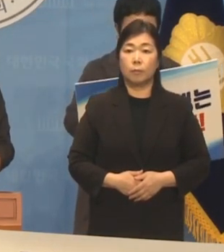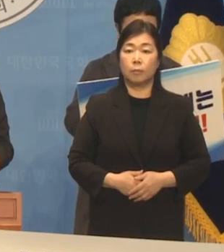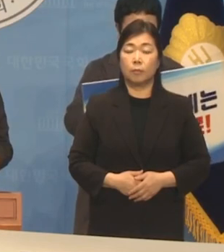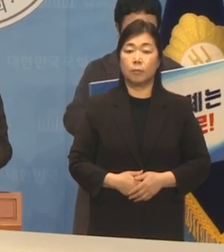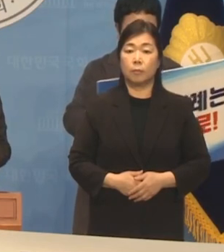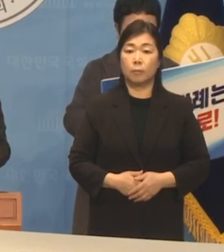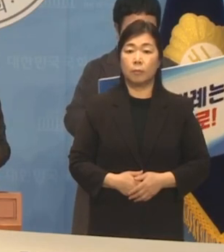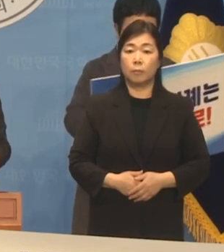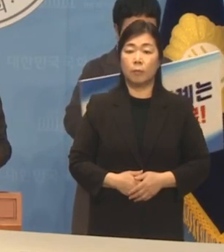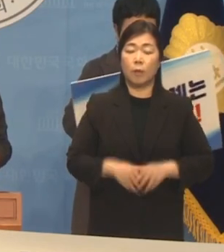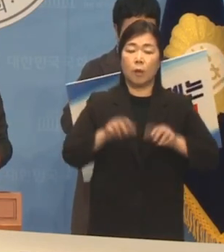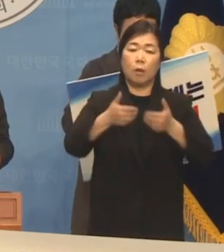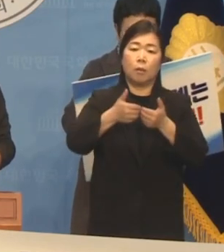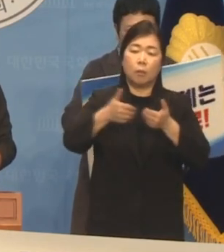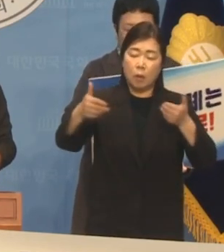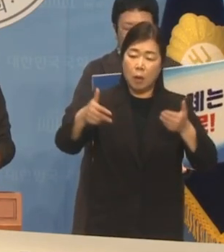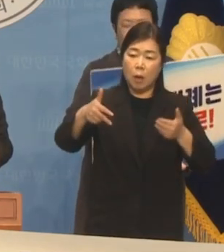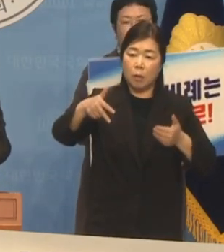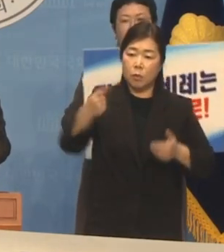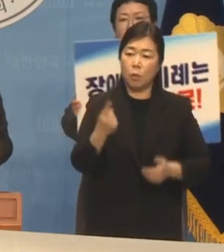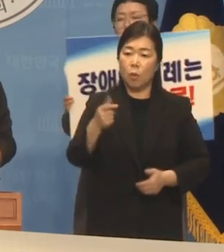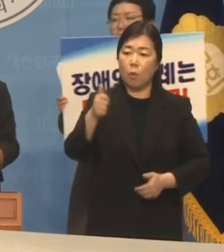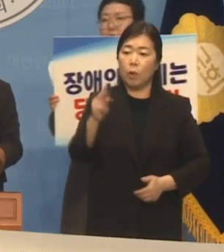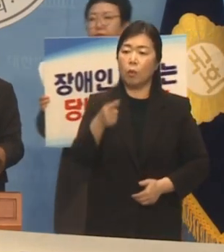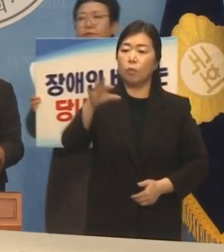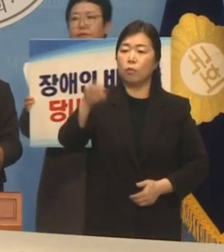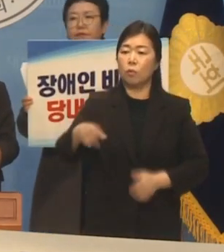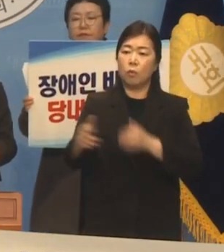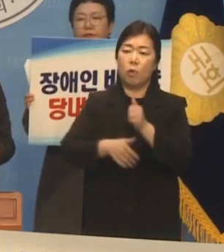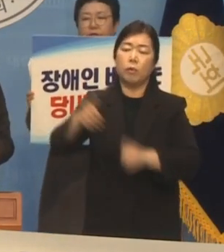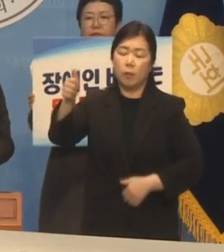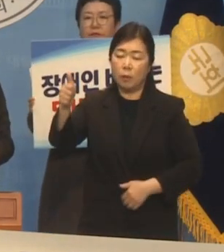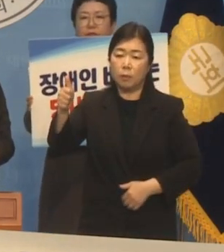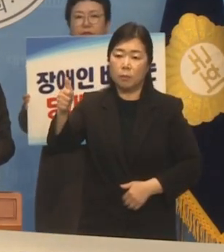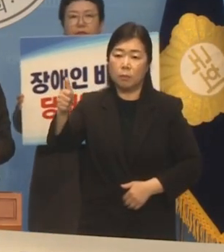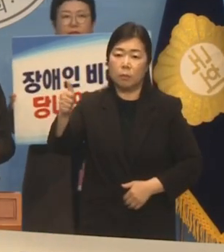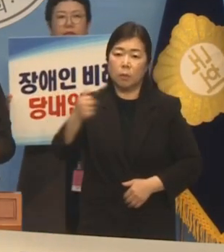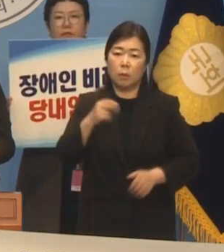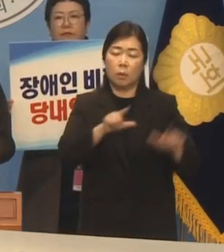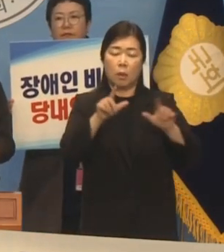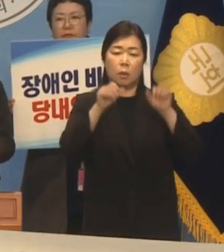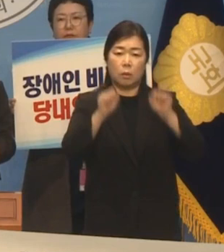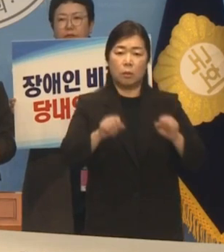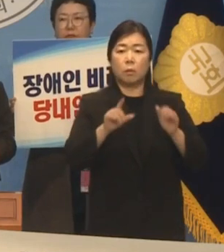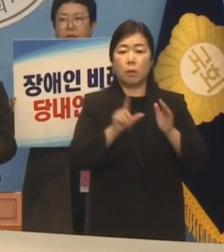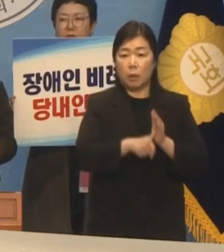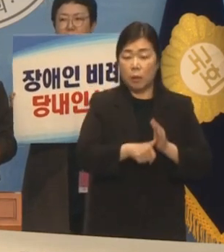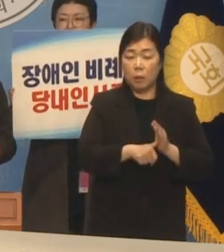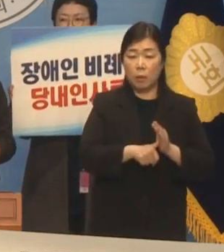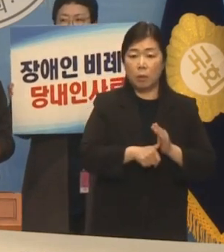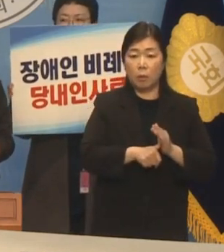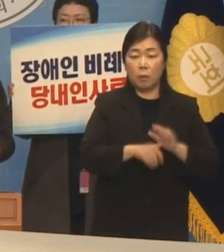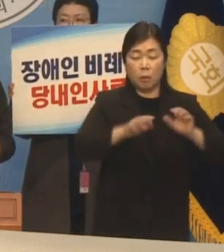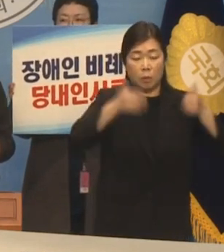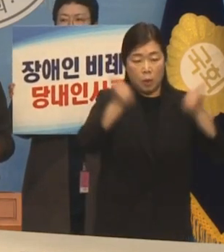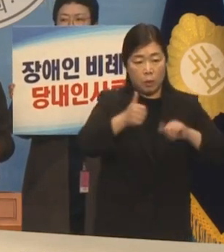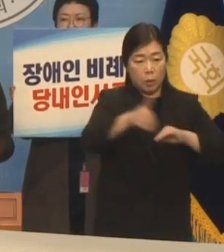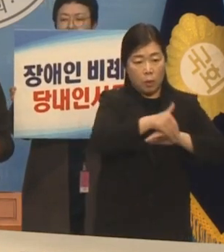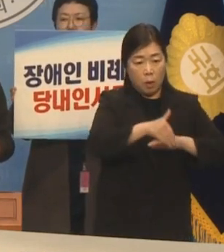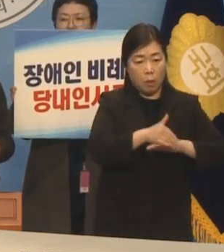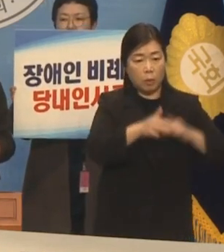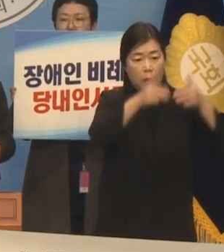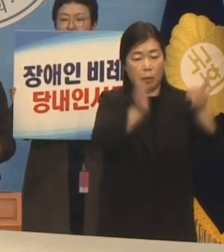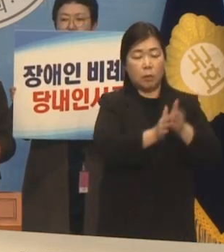고인이 된 조현우 위원장은 생전의 조정시 총선 기획 단장 면담을 통해 총성 장애인